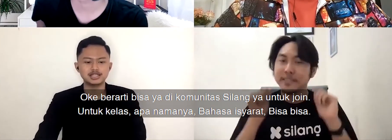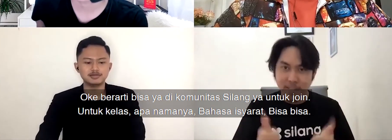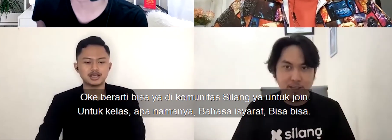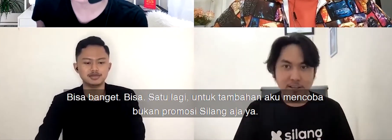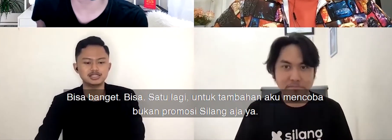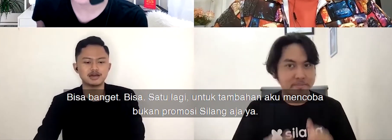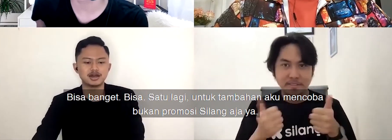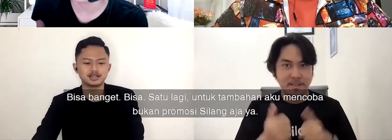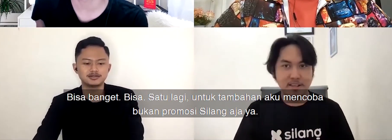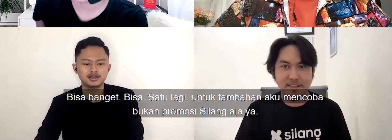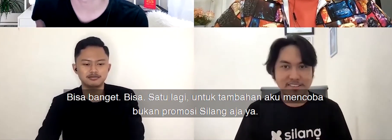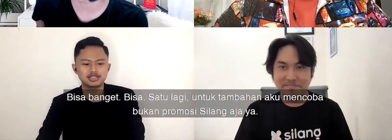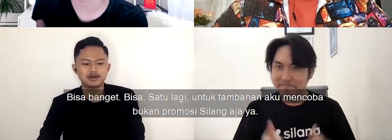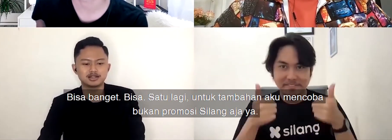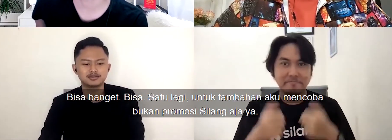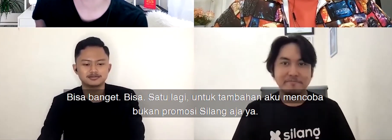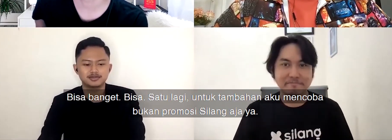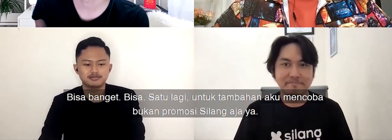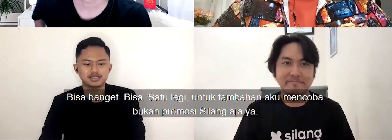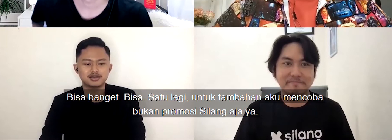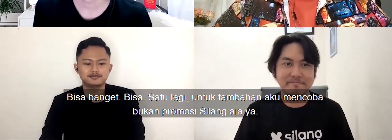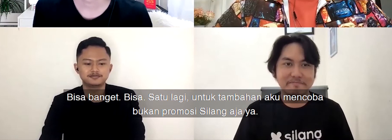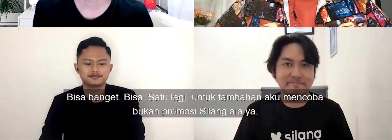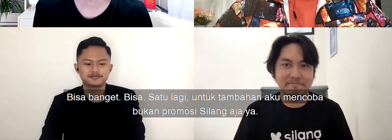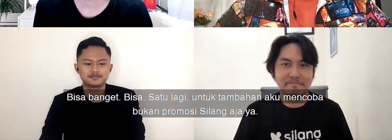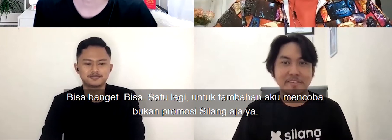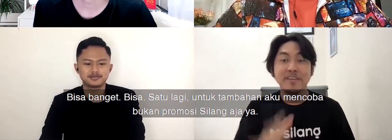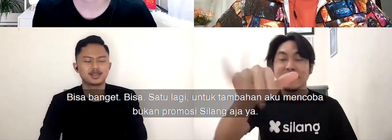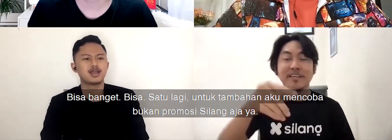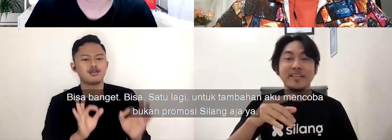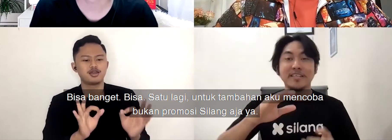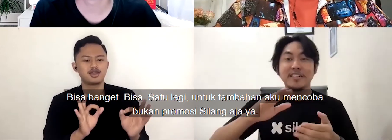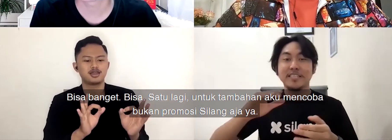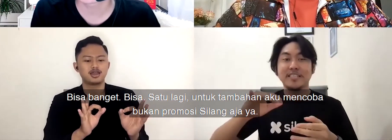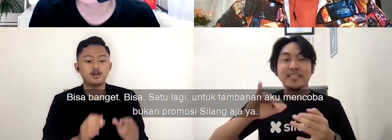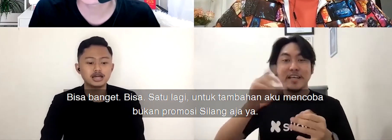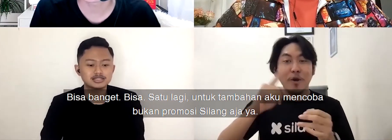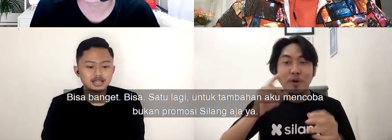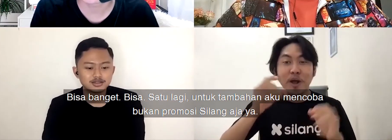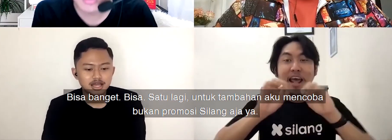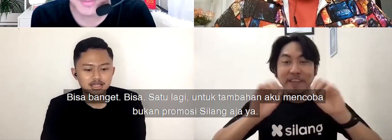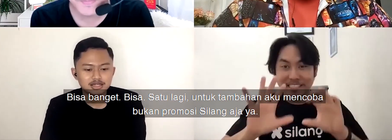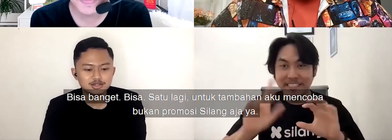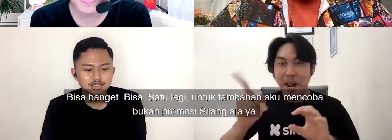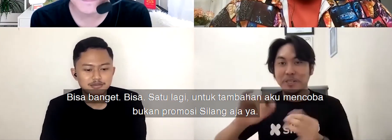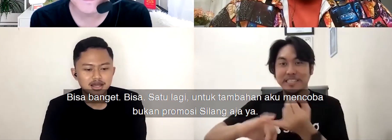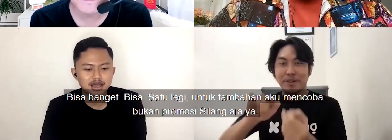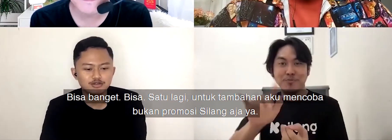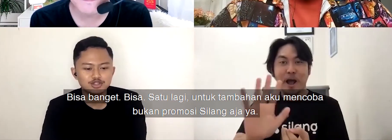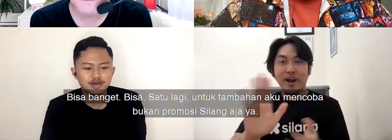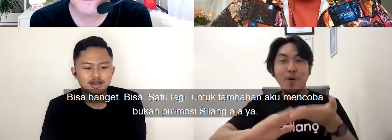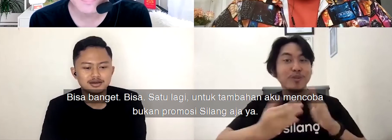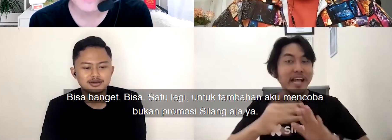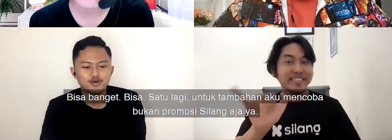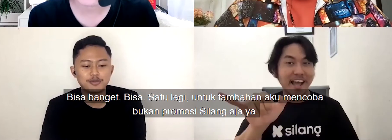bisa bisa bisa bisa bisa Oke mungkin wasallam juga bisa Tolong